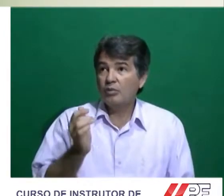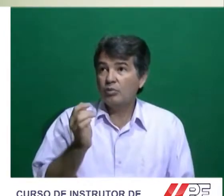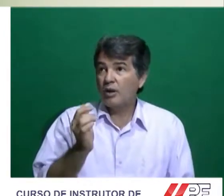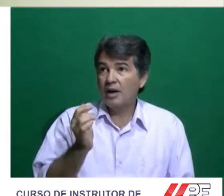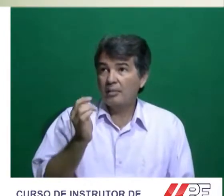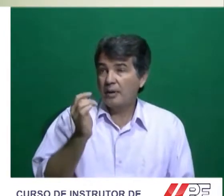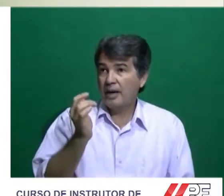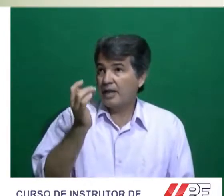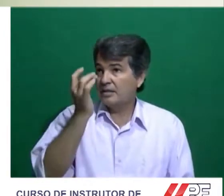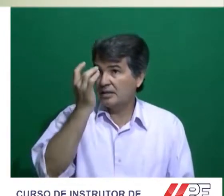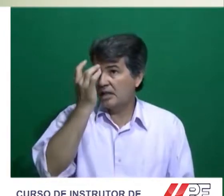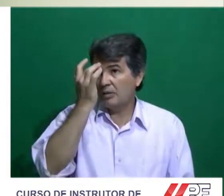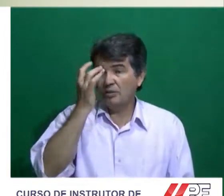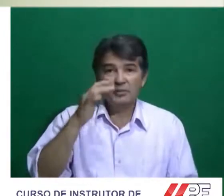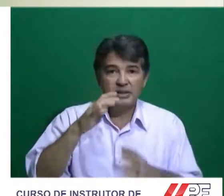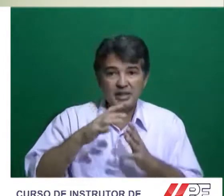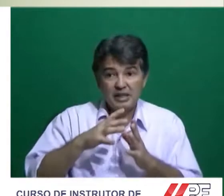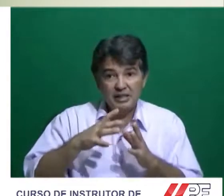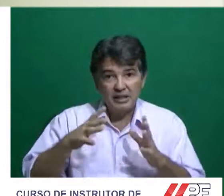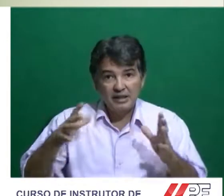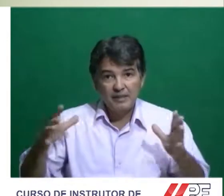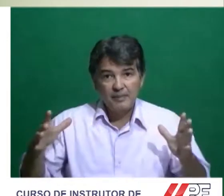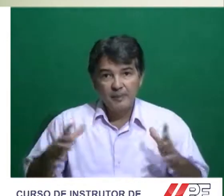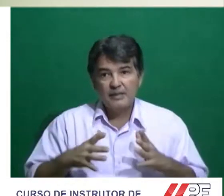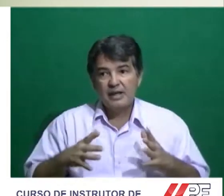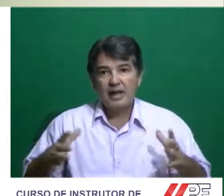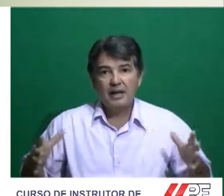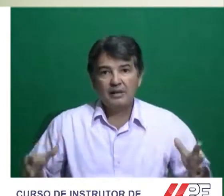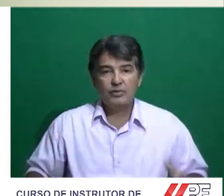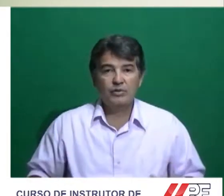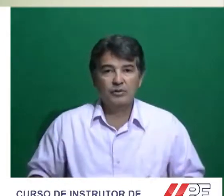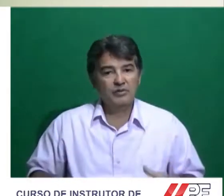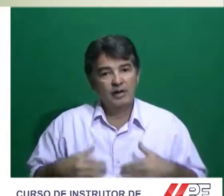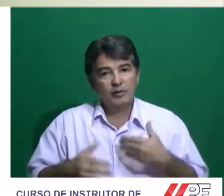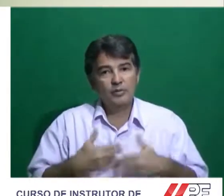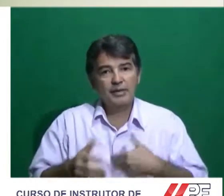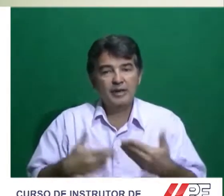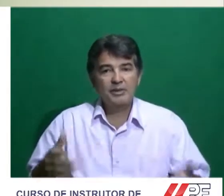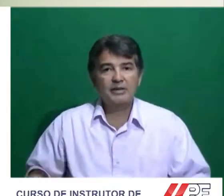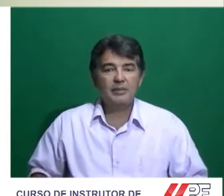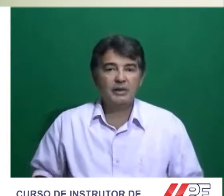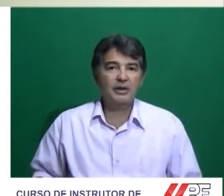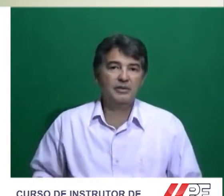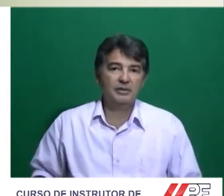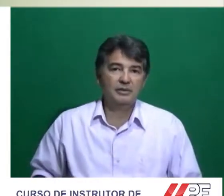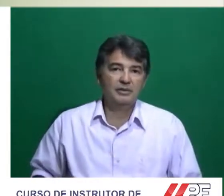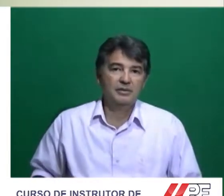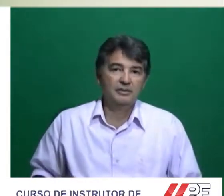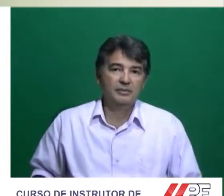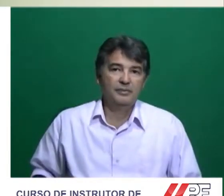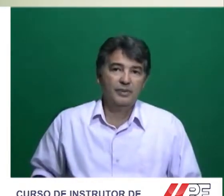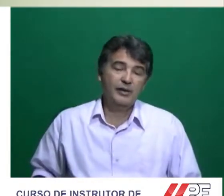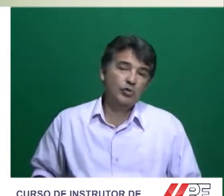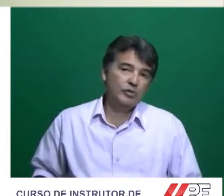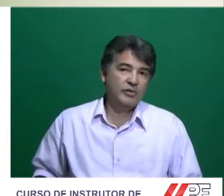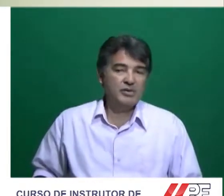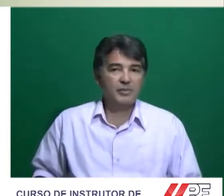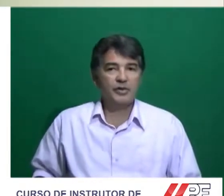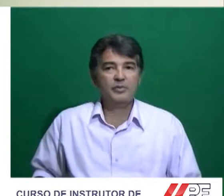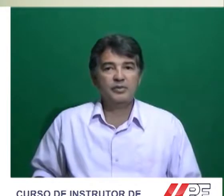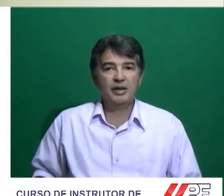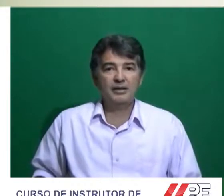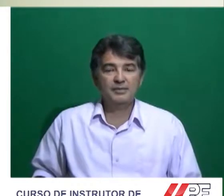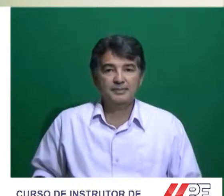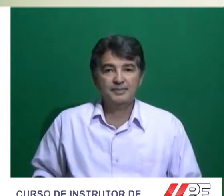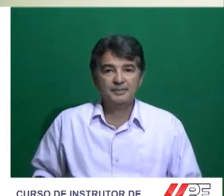movimento é para cima. Não precisa dessa regra toda. Você vai automaticamente aprendendo. Na dúvida,